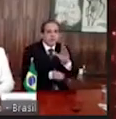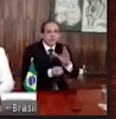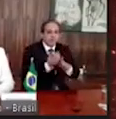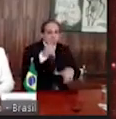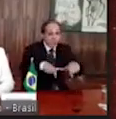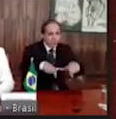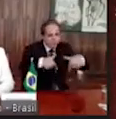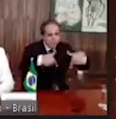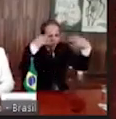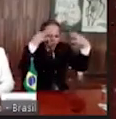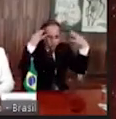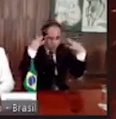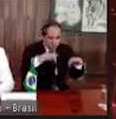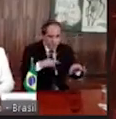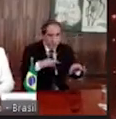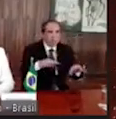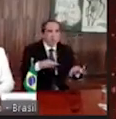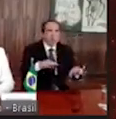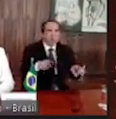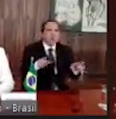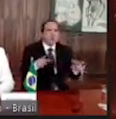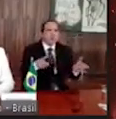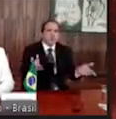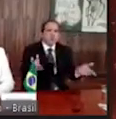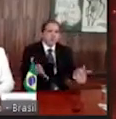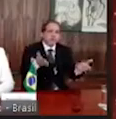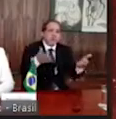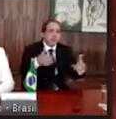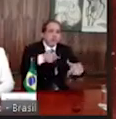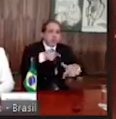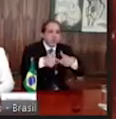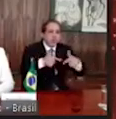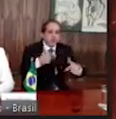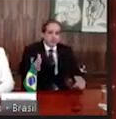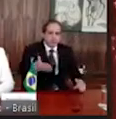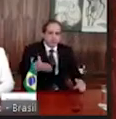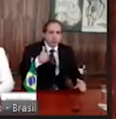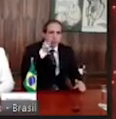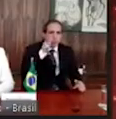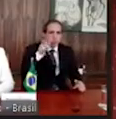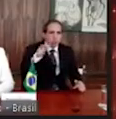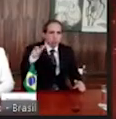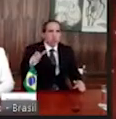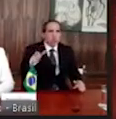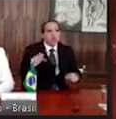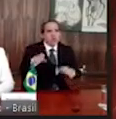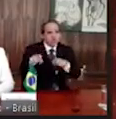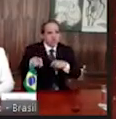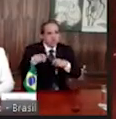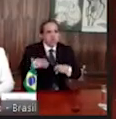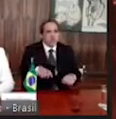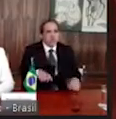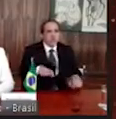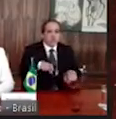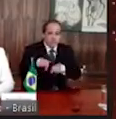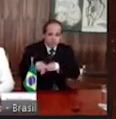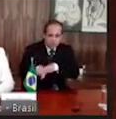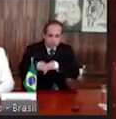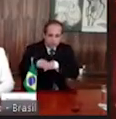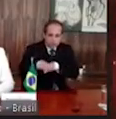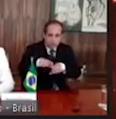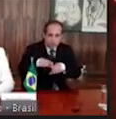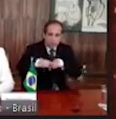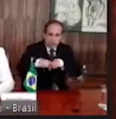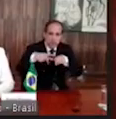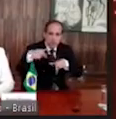buscar parcerias para implementar ações concretas e dar viabilidade ao trabalho produtivo das mulheres